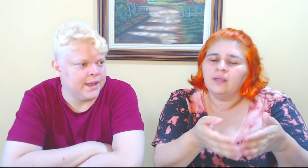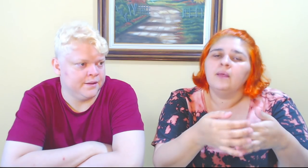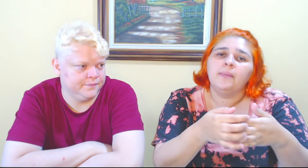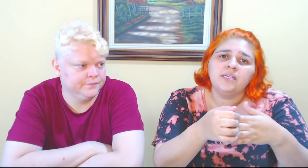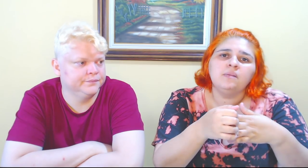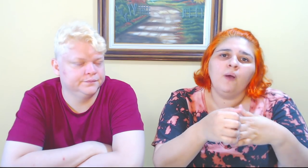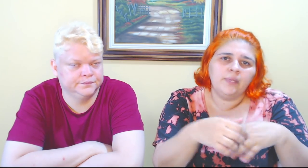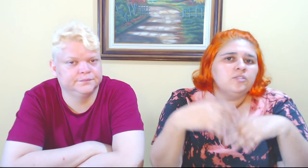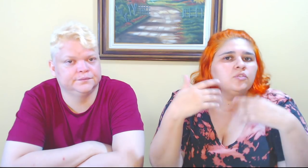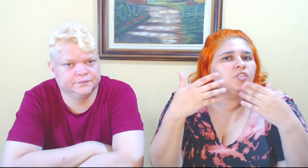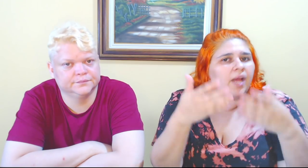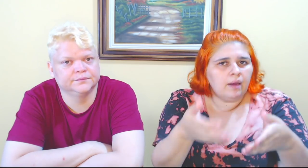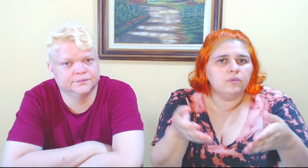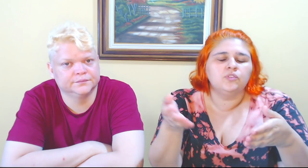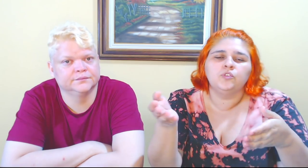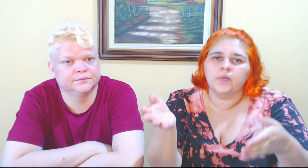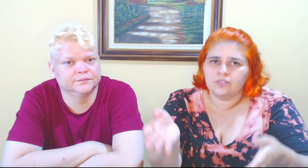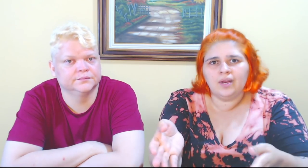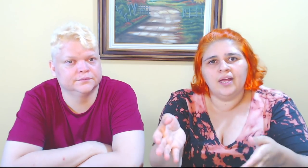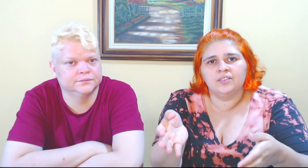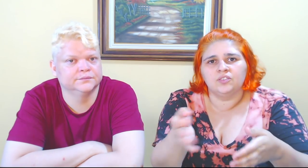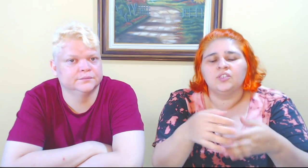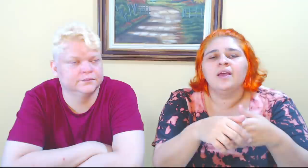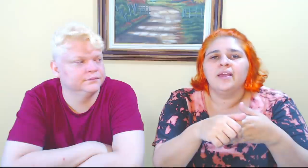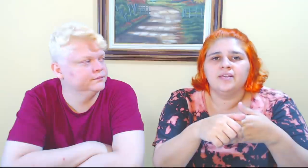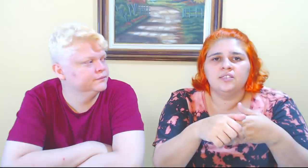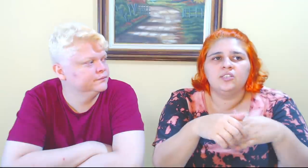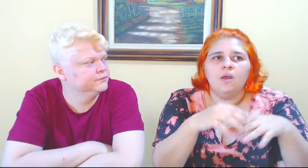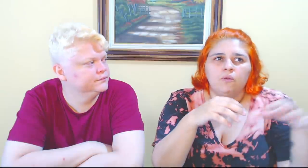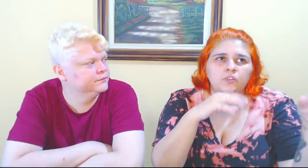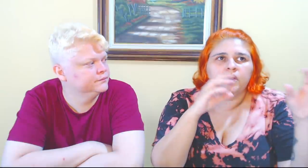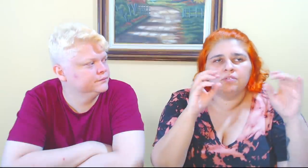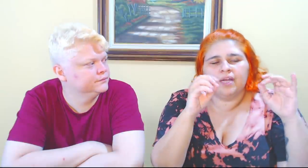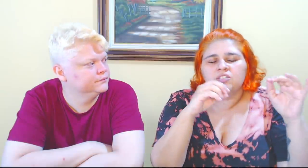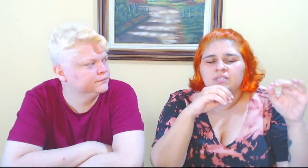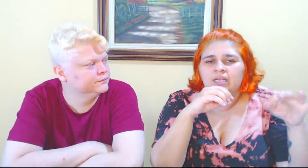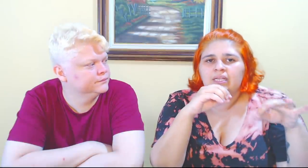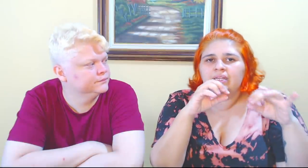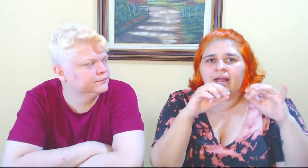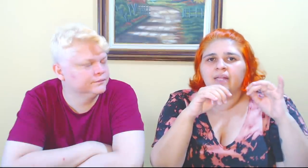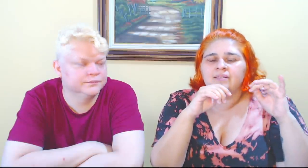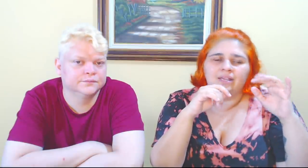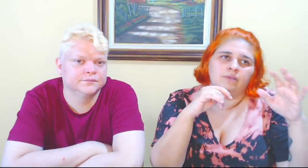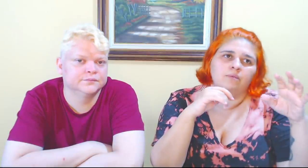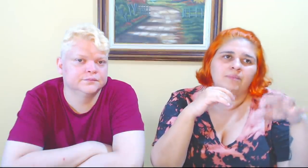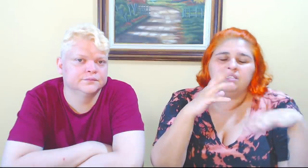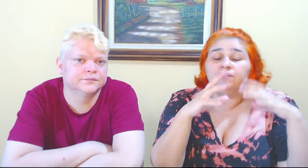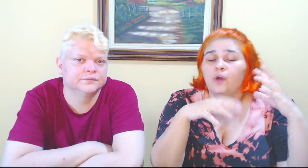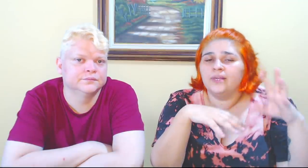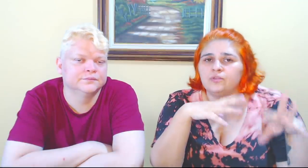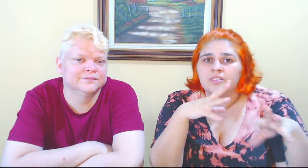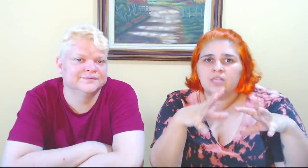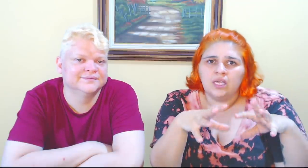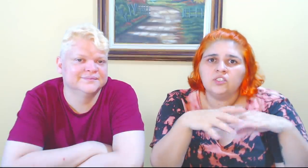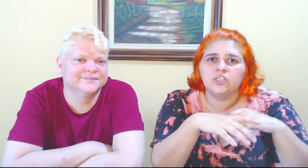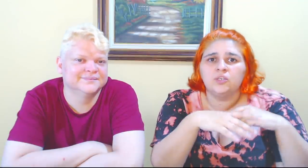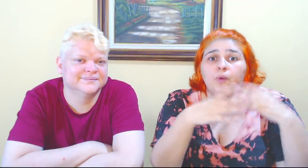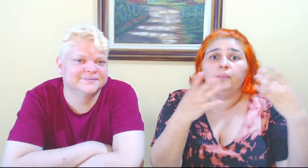Principalmente nos diálogos Dos personagens Existem alguns personagens ali Que trazem Umas informações extras Tipo a